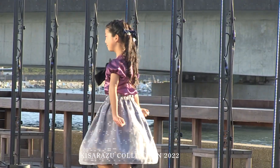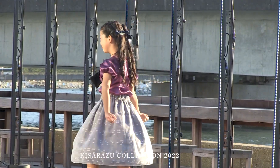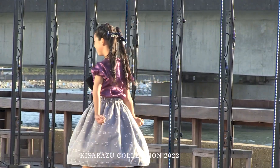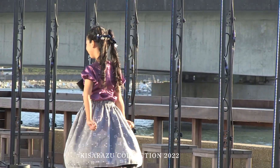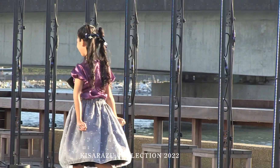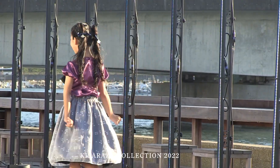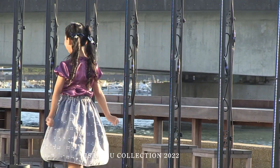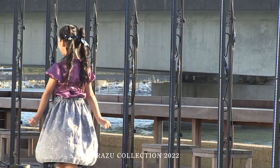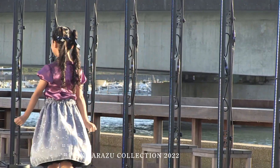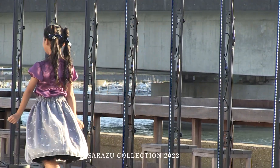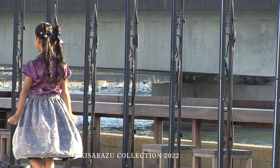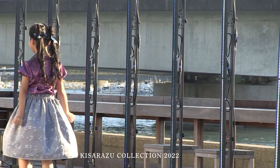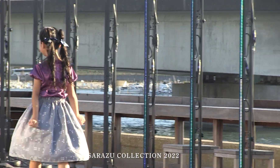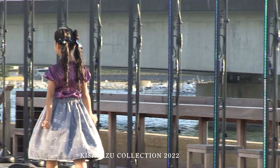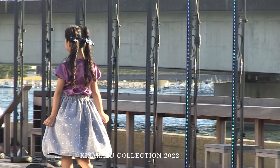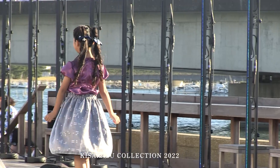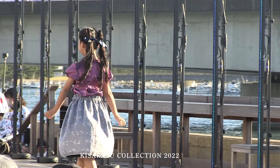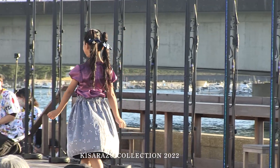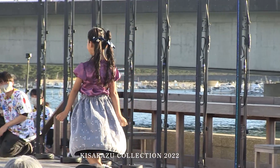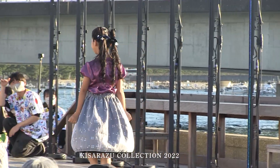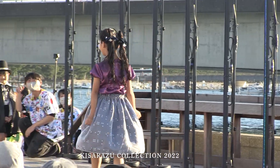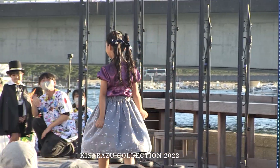手を振ってくれています。